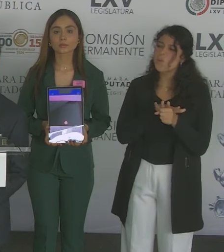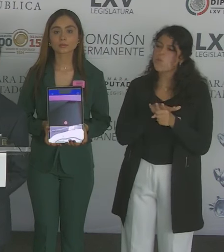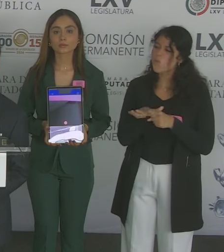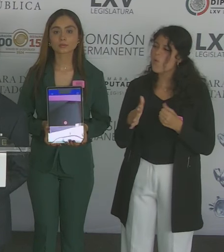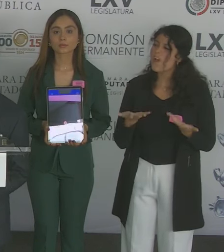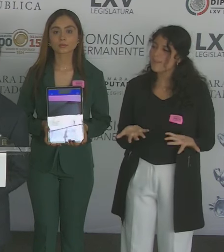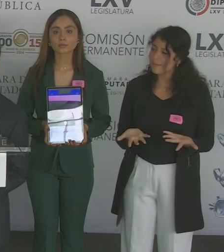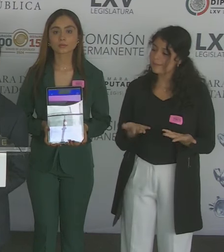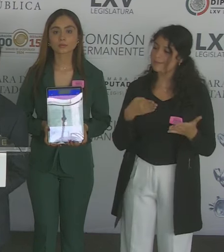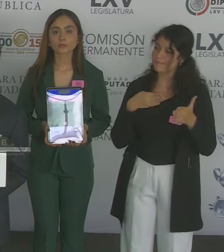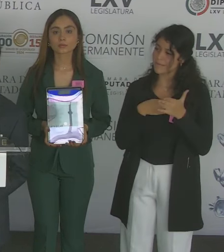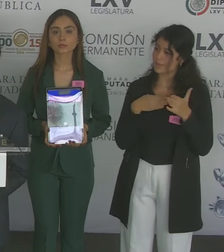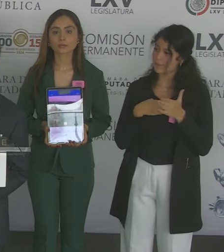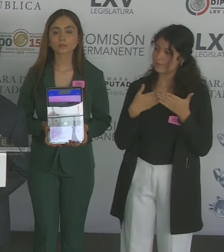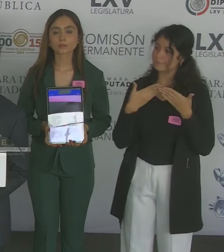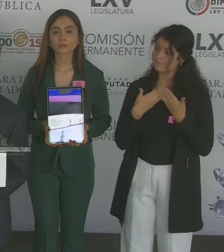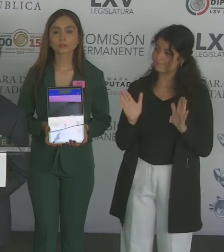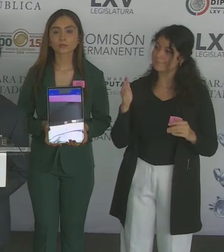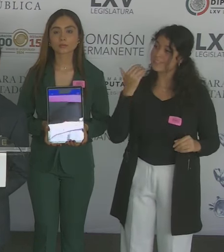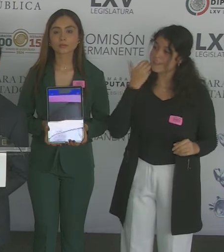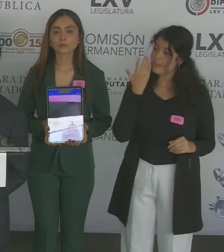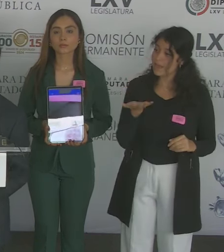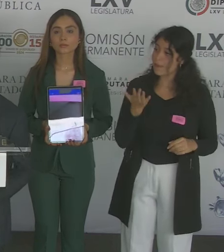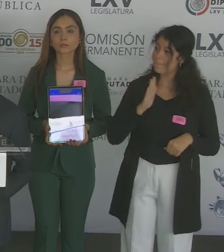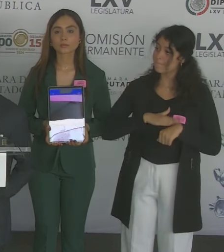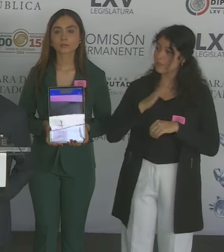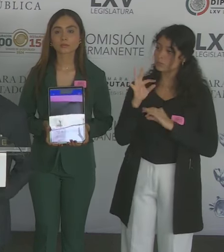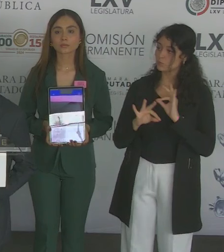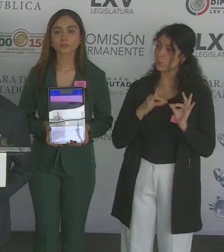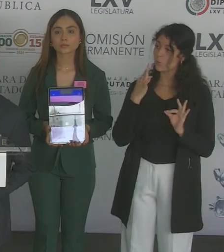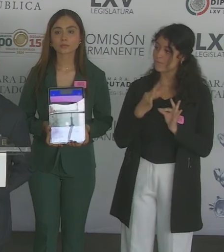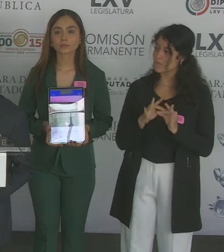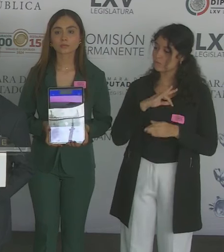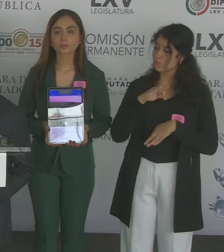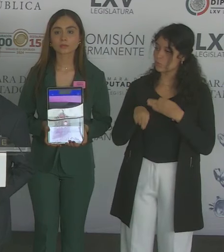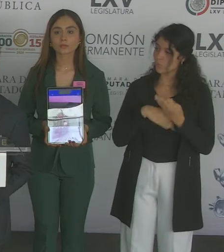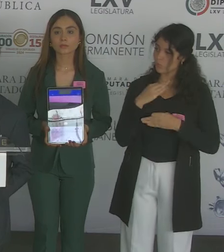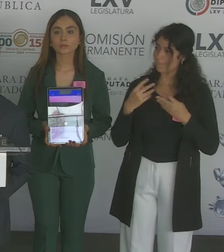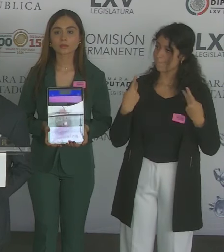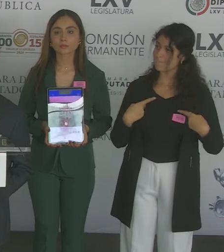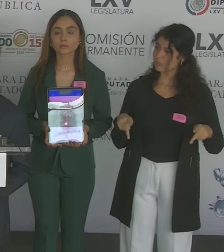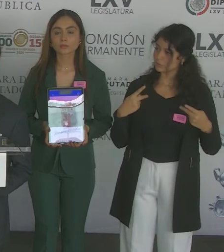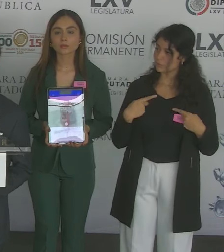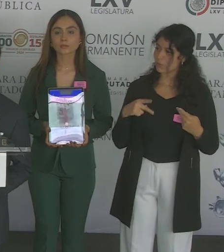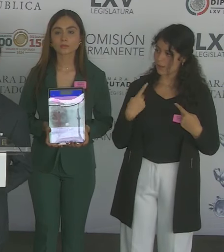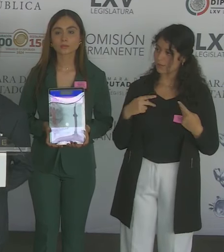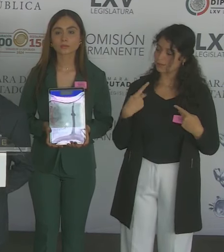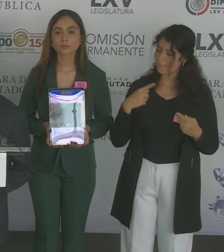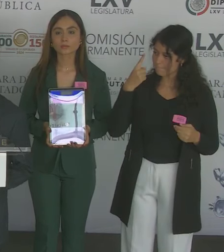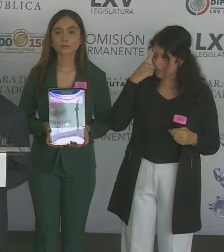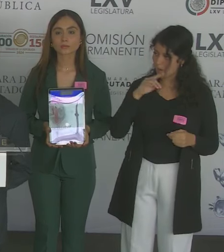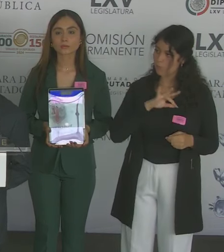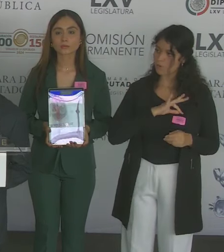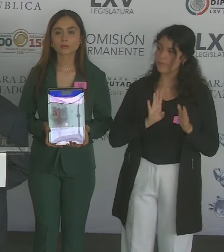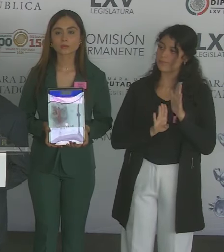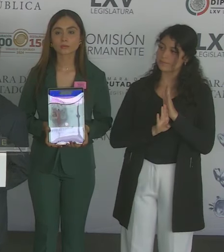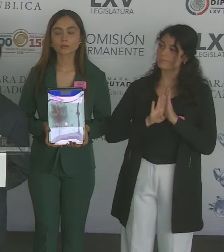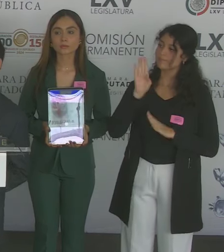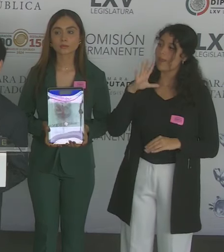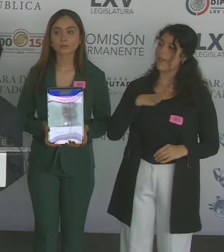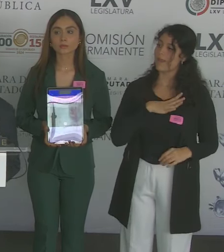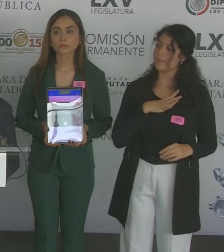la Barrera de que el canal de comunicación quede incompleto dándole a todas las personas las herramientas necesarias para lograrlo estará en